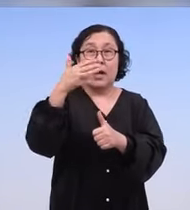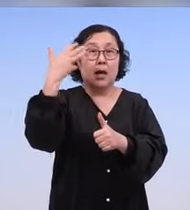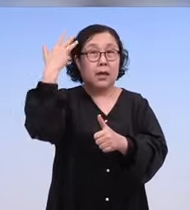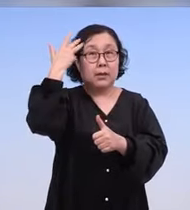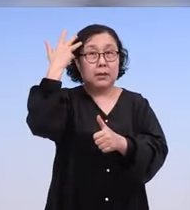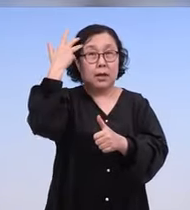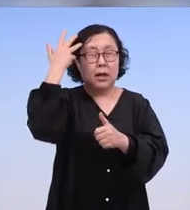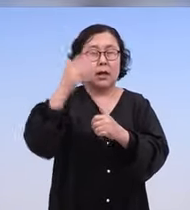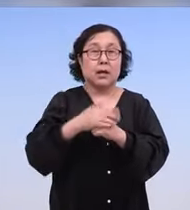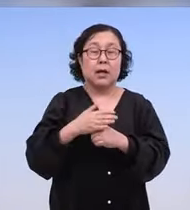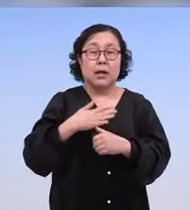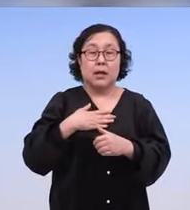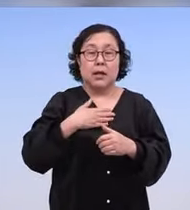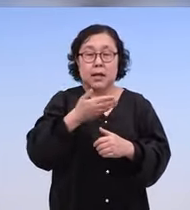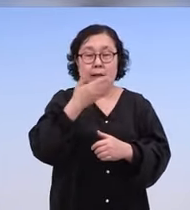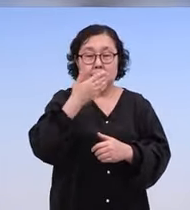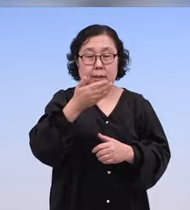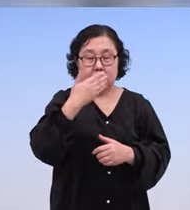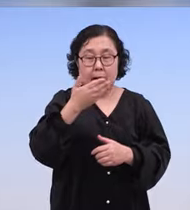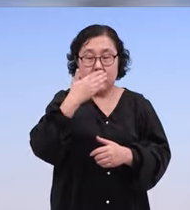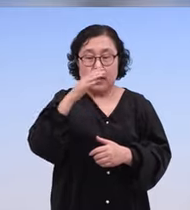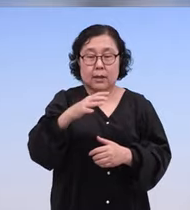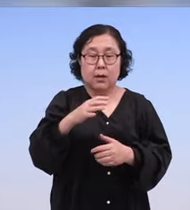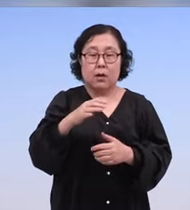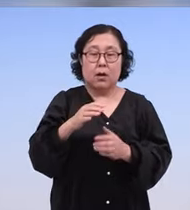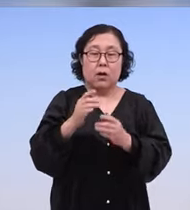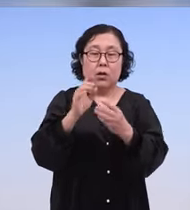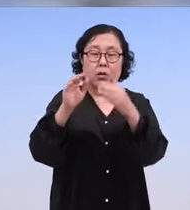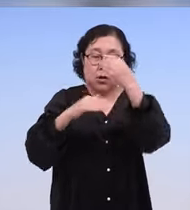성도 만나면 내가 그분께 밥 사드리는 게 내 목회예요.